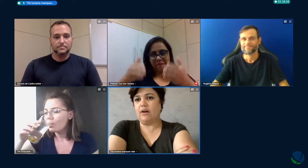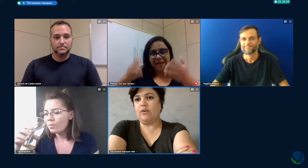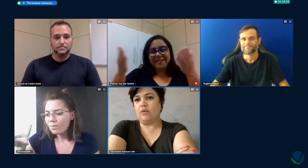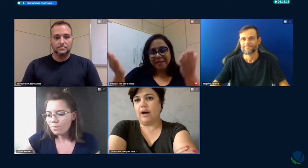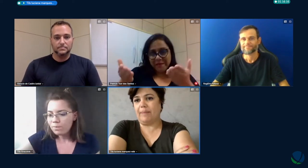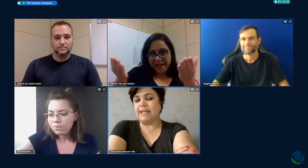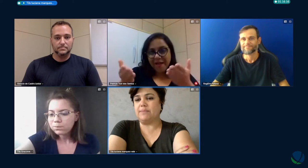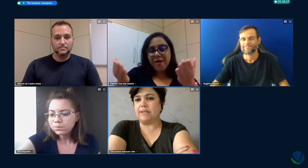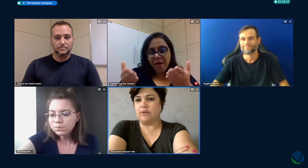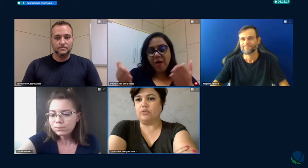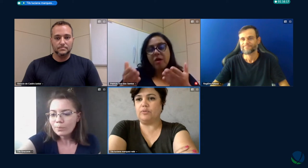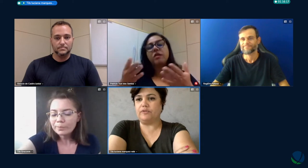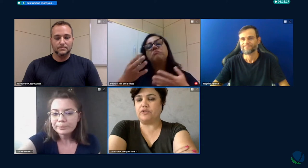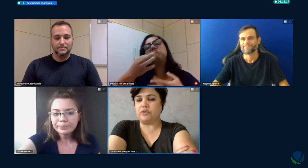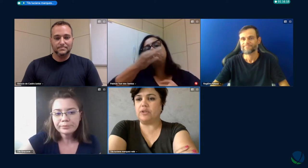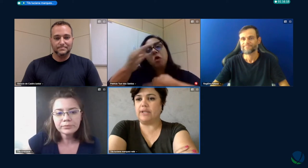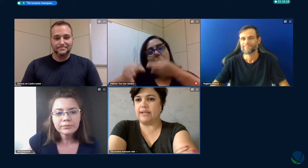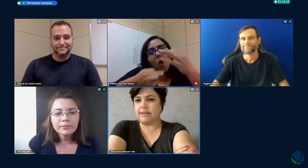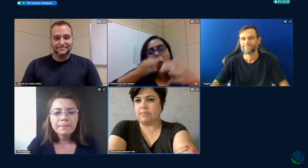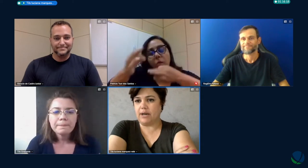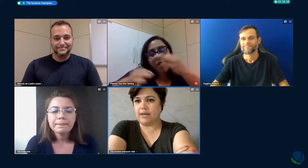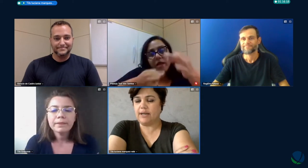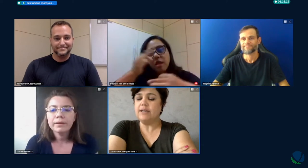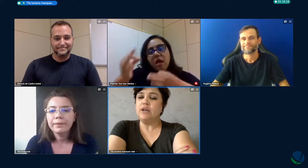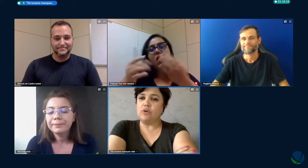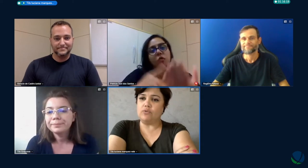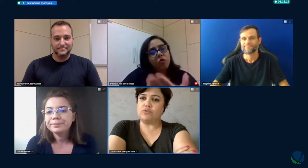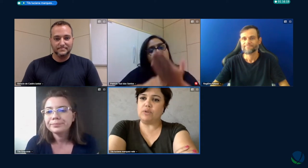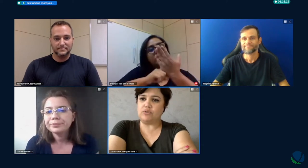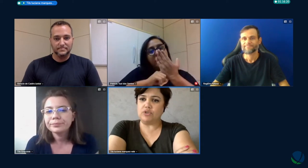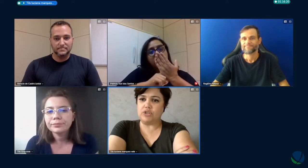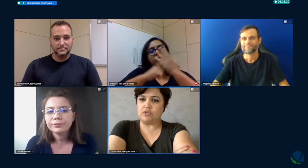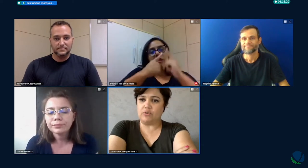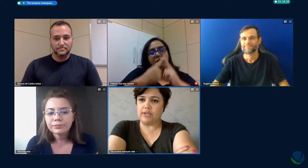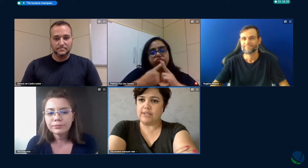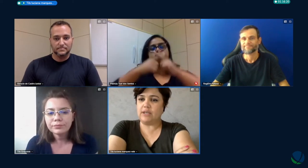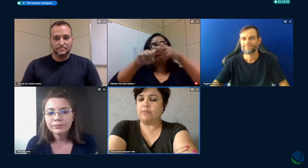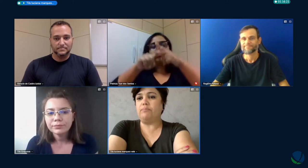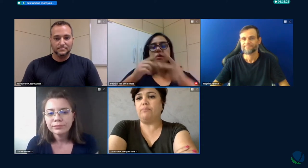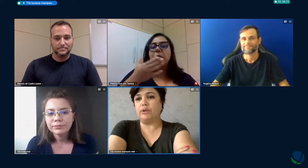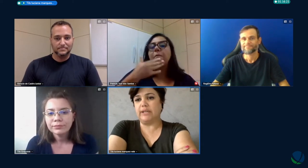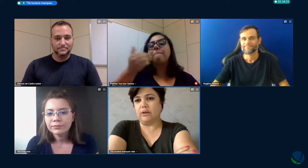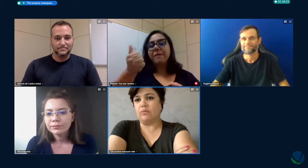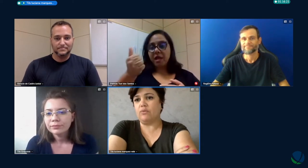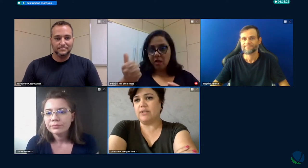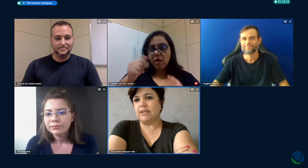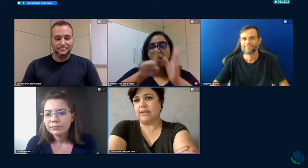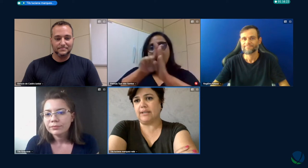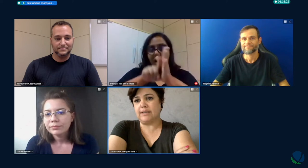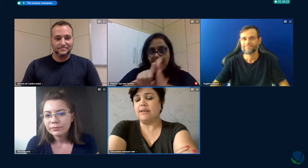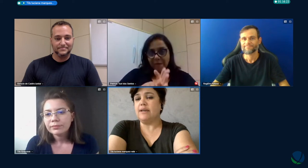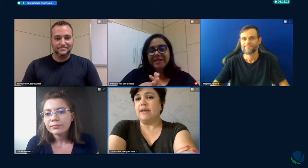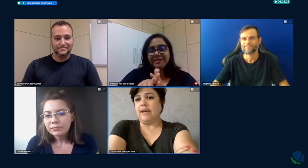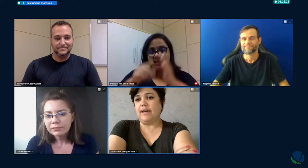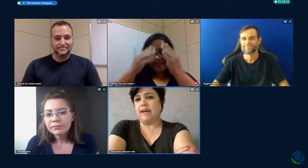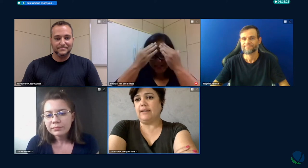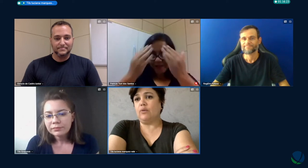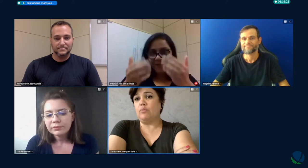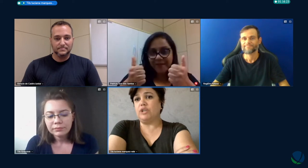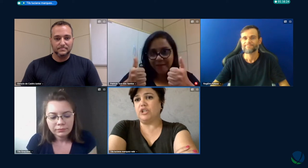agradeço a participação do professor nessa banca com suas sugestões, que poderão, com